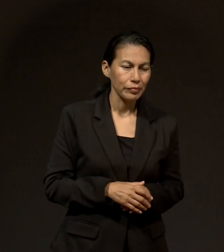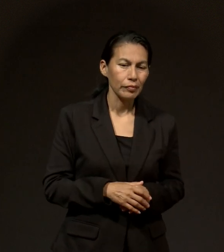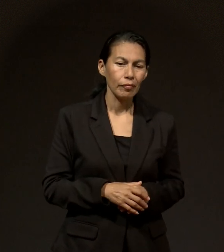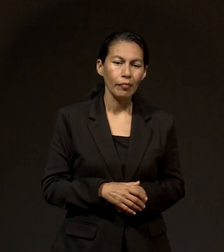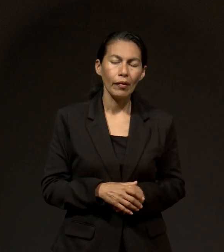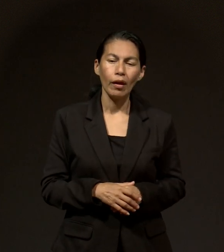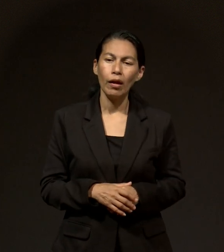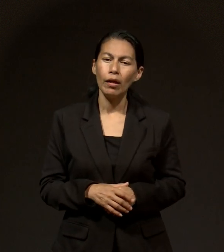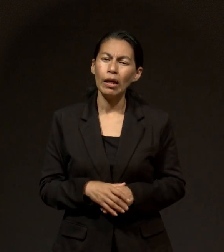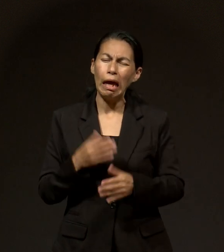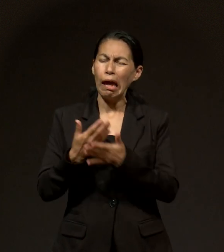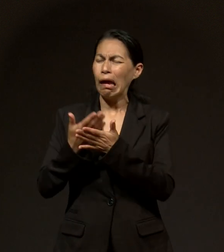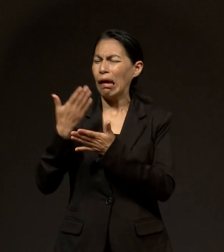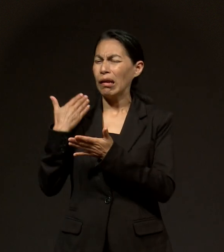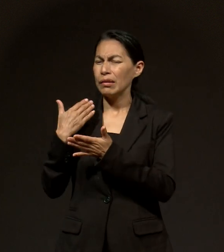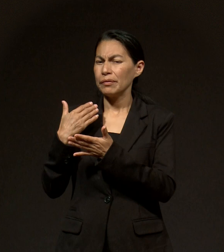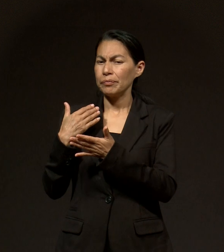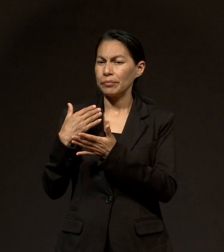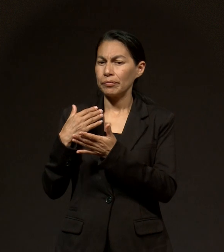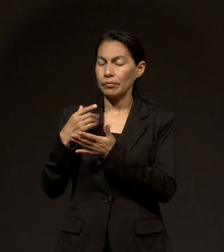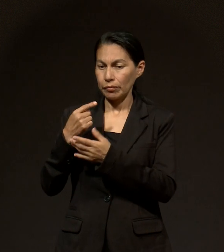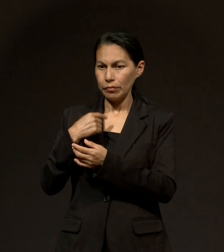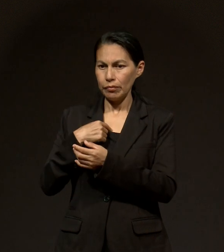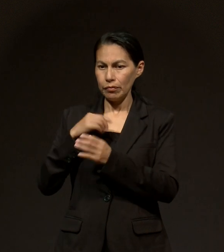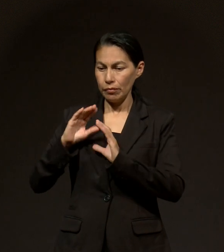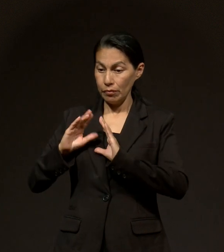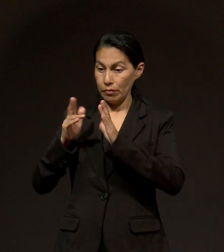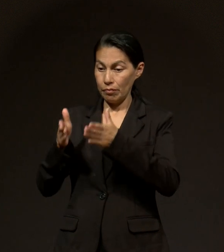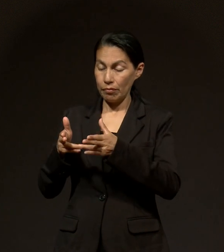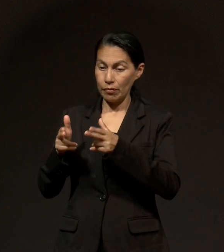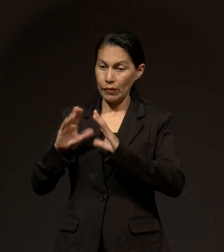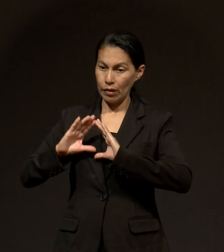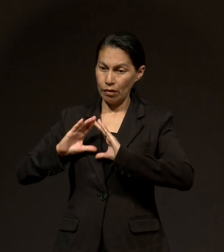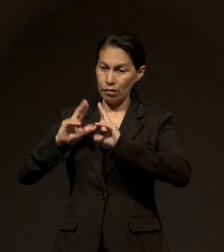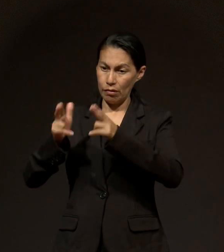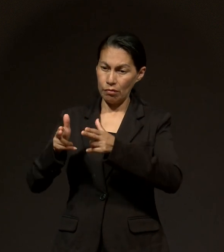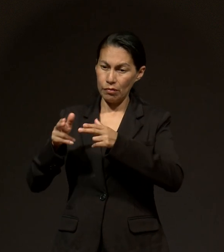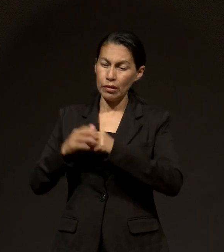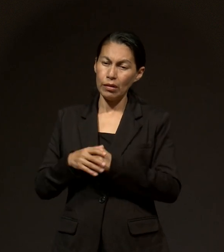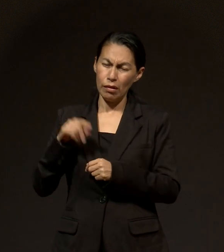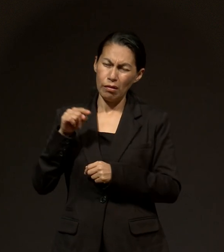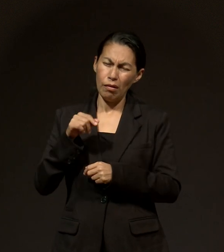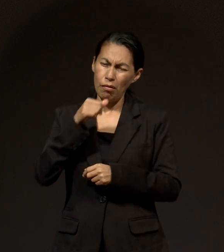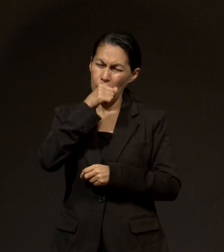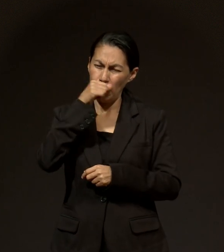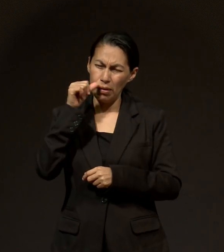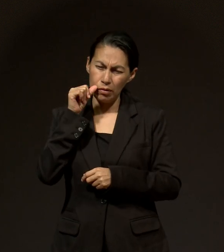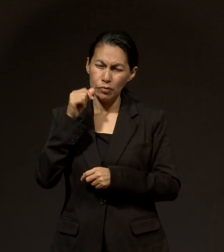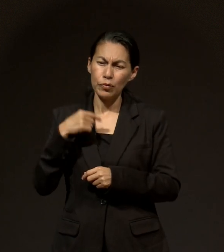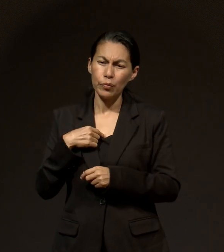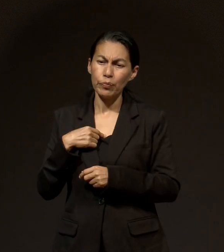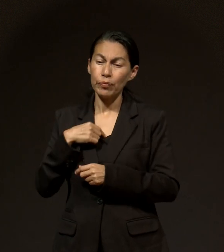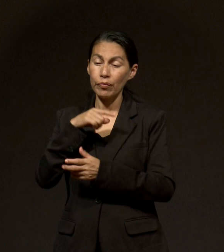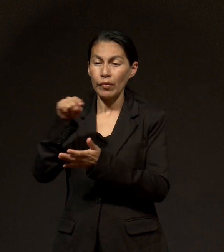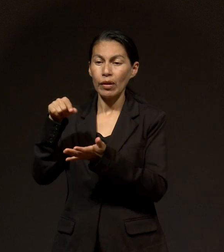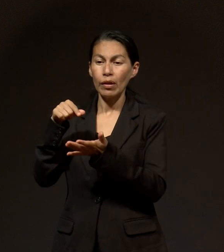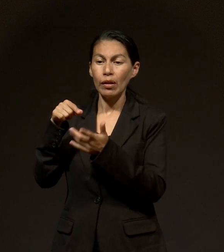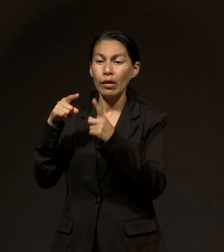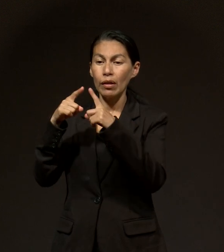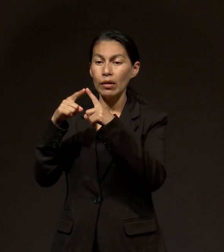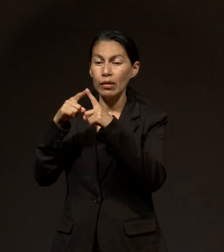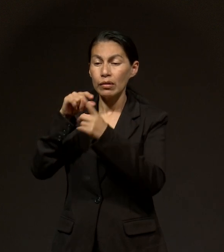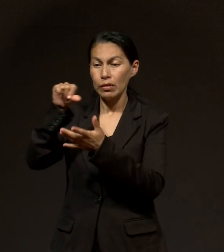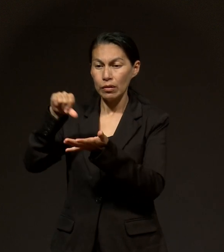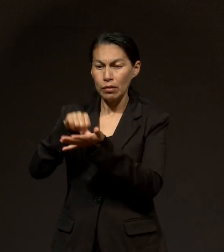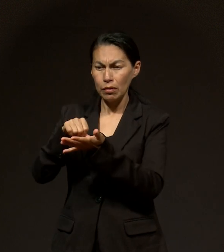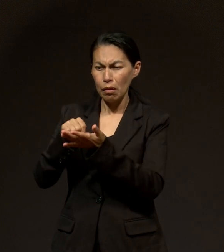perdón. Bueno, antes, cuando yo estaba en Chiapas, asistía a la iglesia central de Juárez, Chiapas. Yo asistía a la iglesia